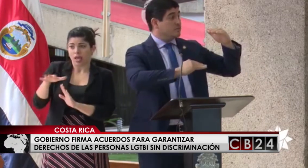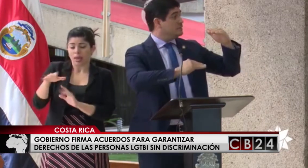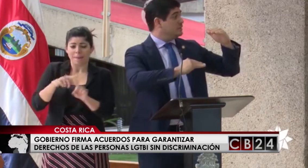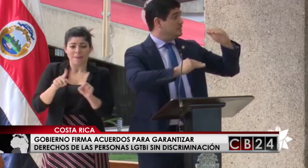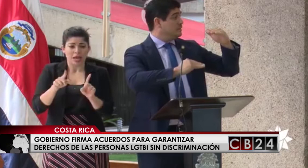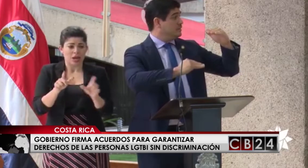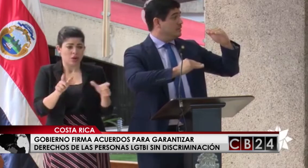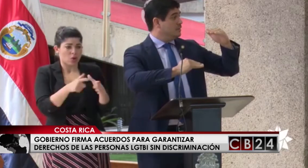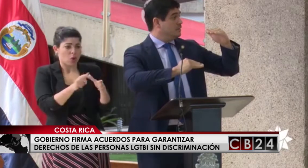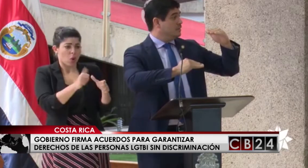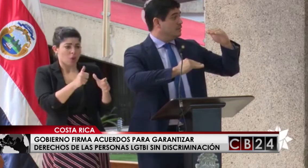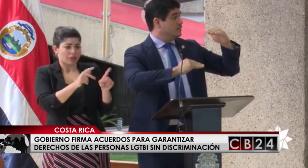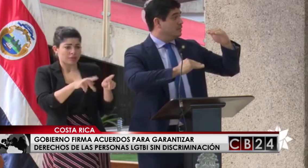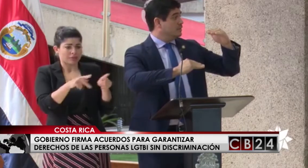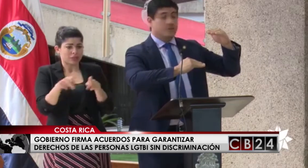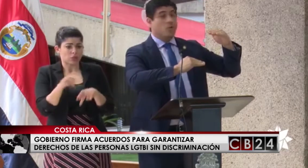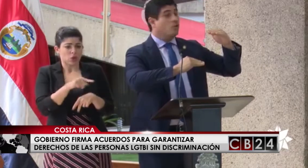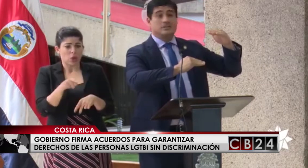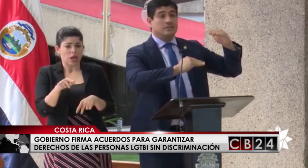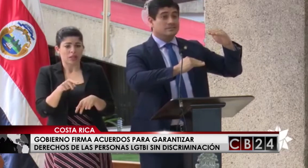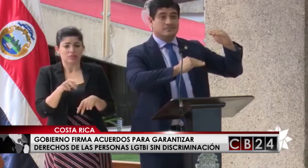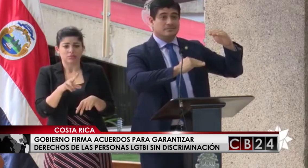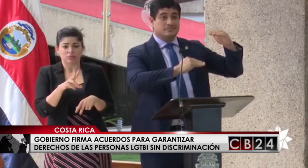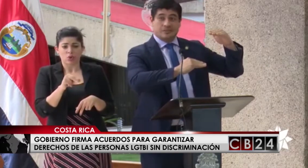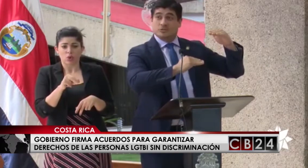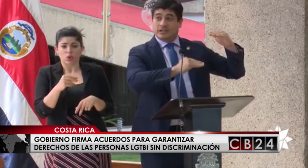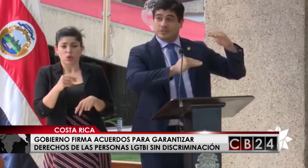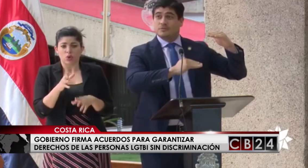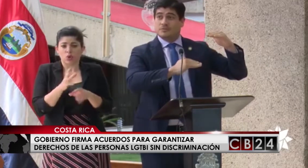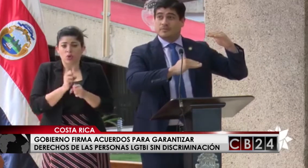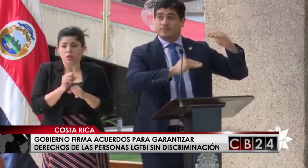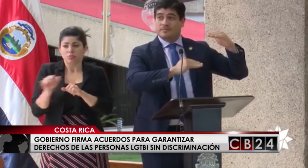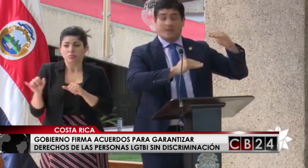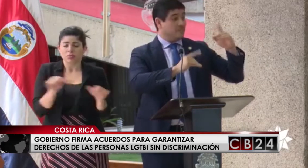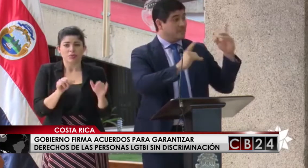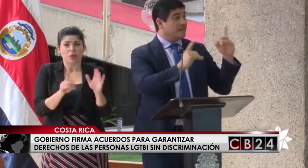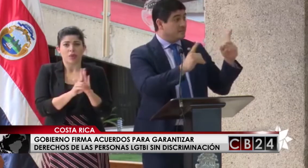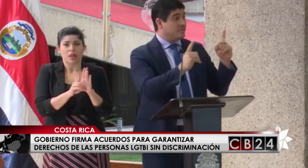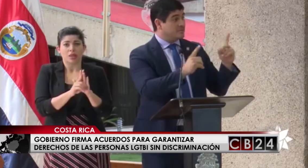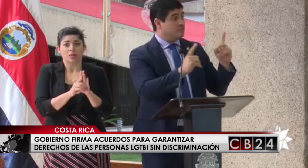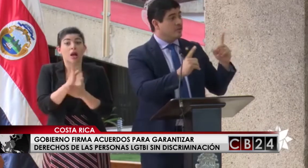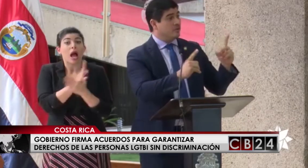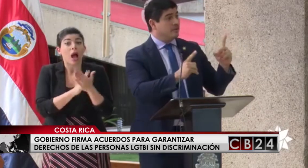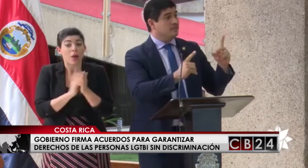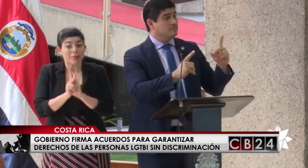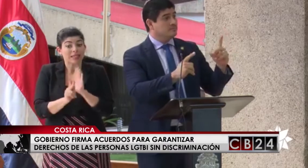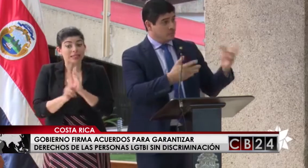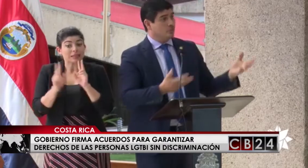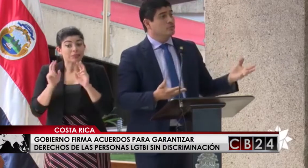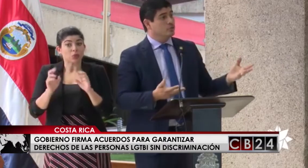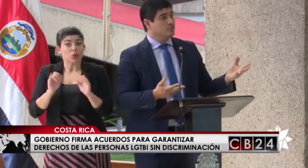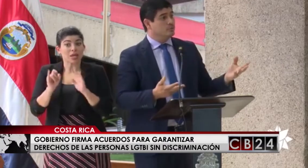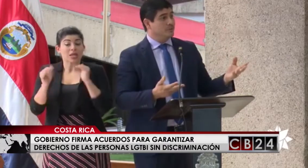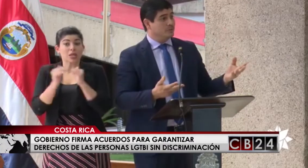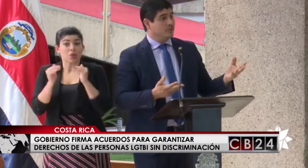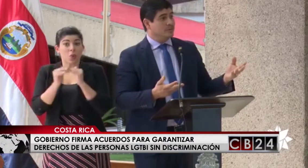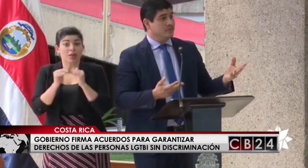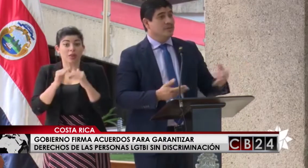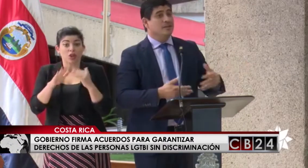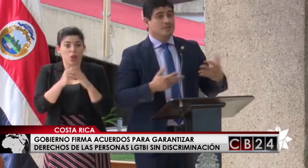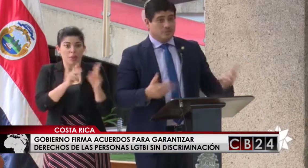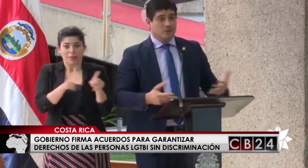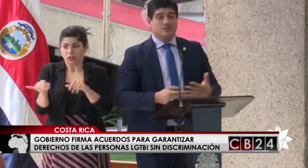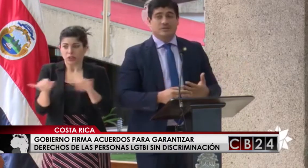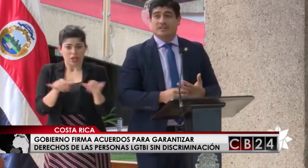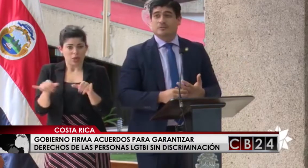personas que no gozan de esos derechos a pesar del principio la igualdad todos somos personas